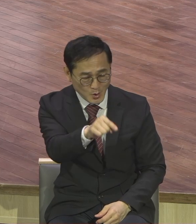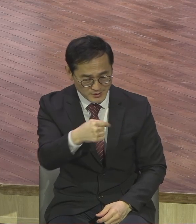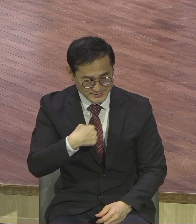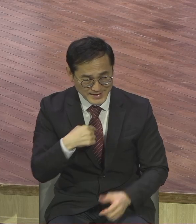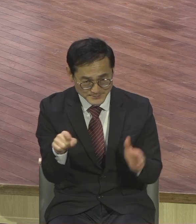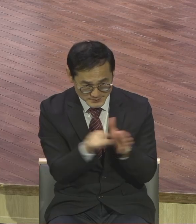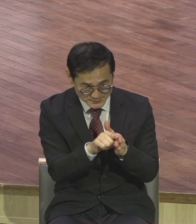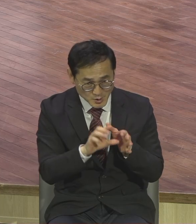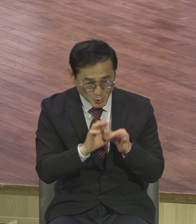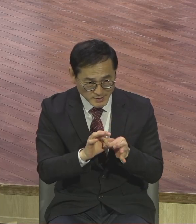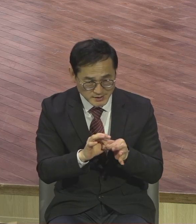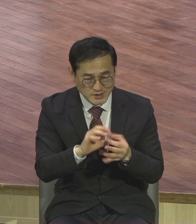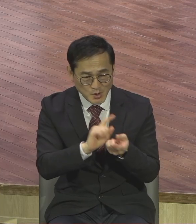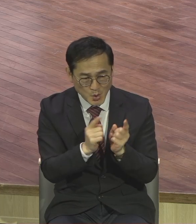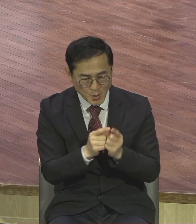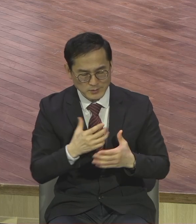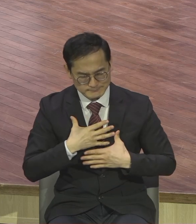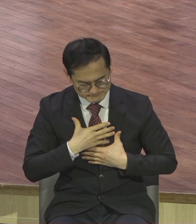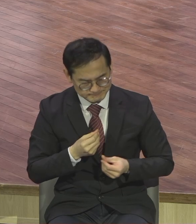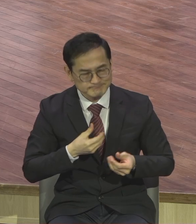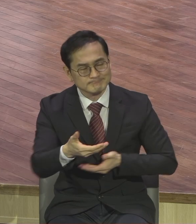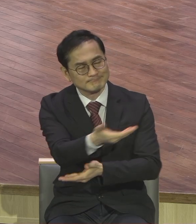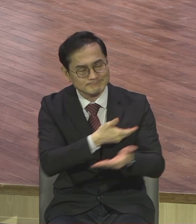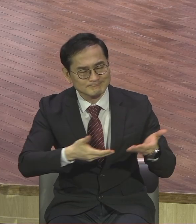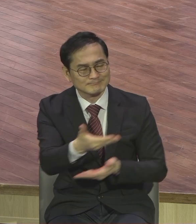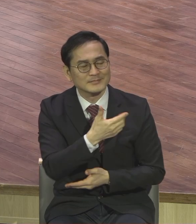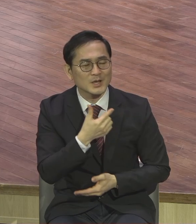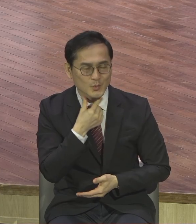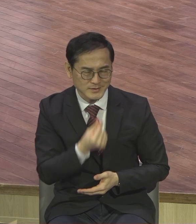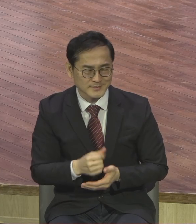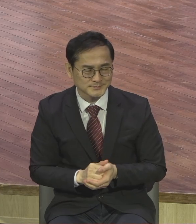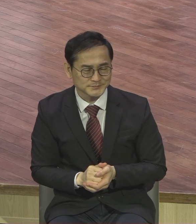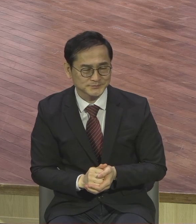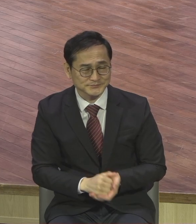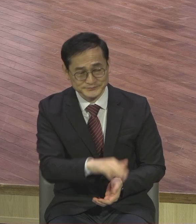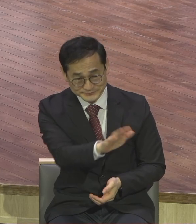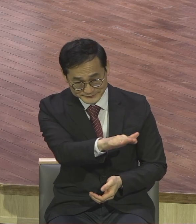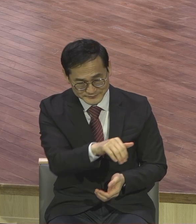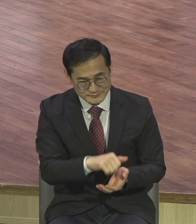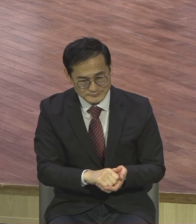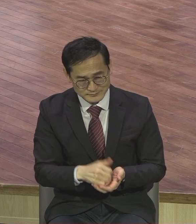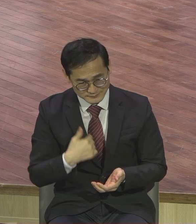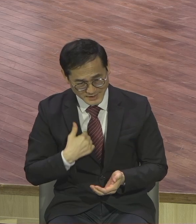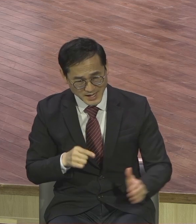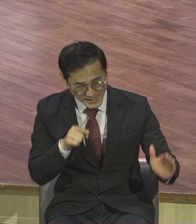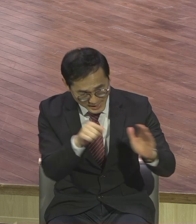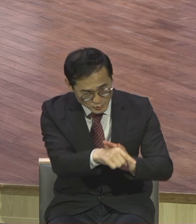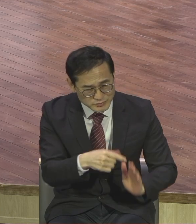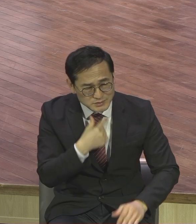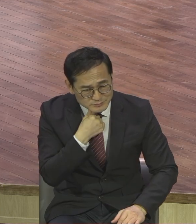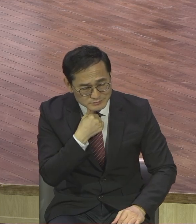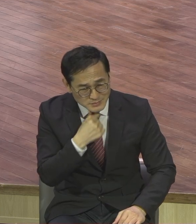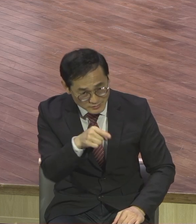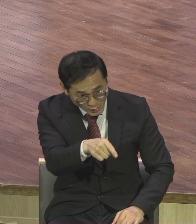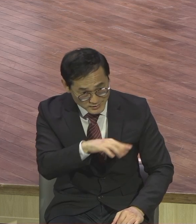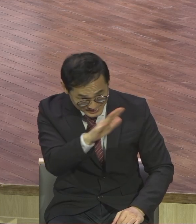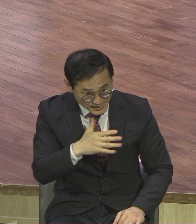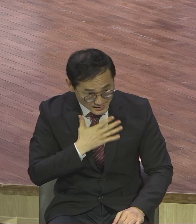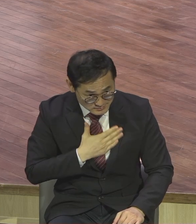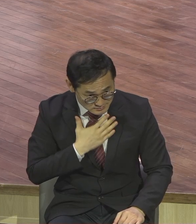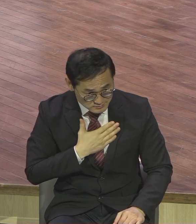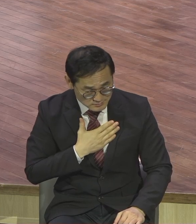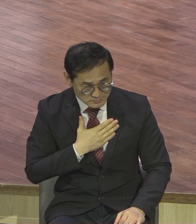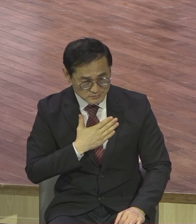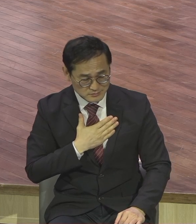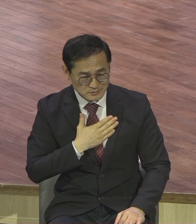믿음으로 말미암아 피차 아니함으로 얻으려 함이라. 형제들아, 내가 여러 번 너희에게 가고자 한 것을 너희가 모르기를 원하지